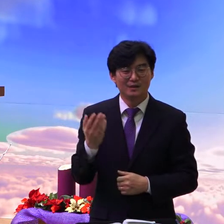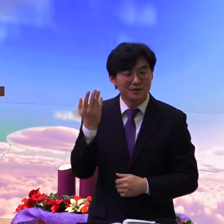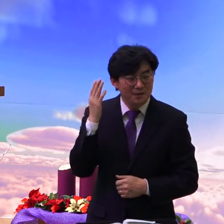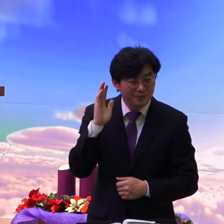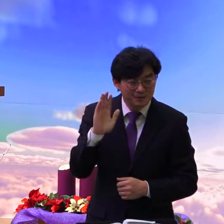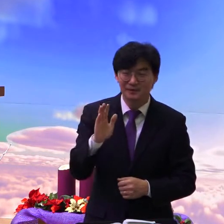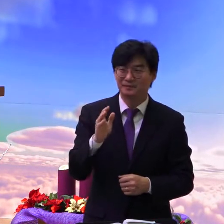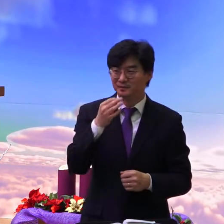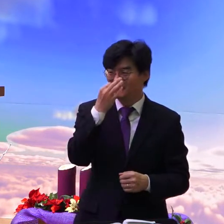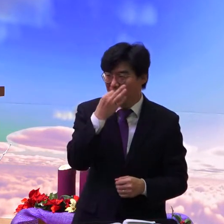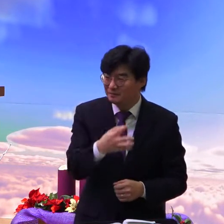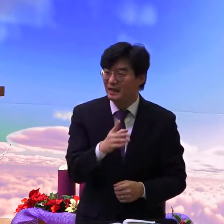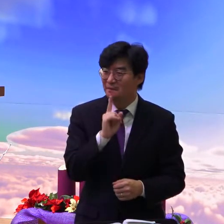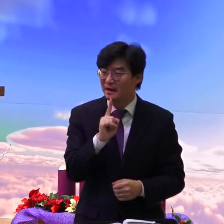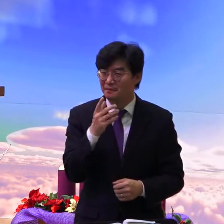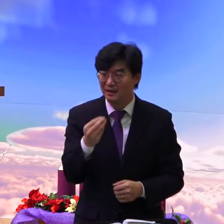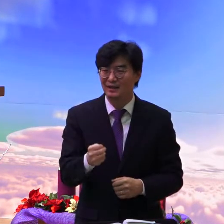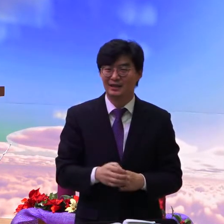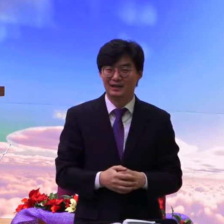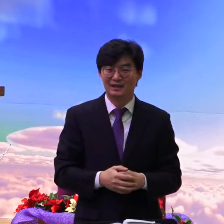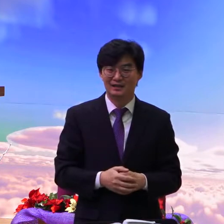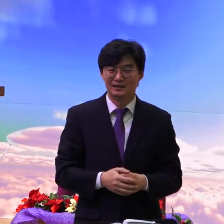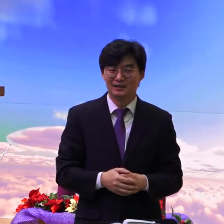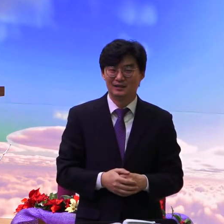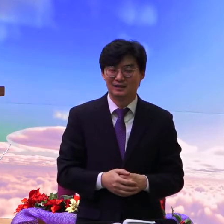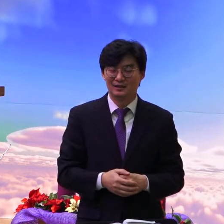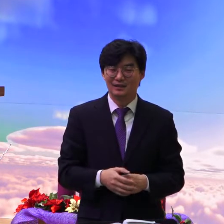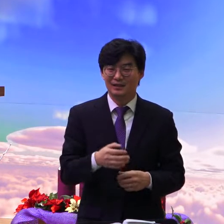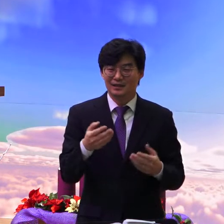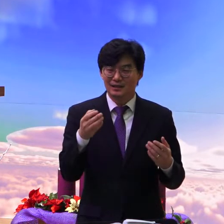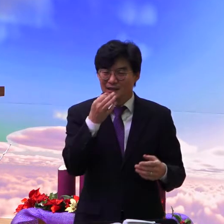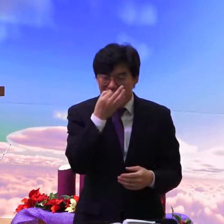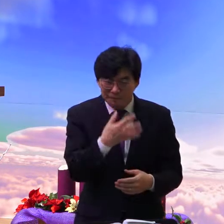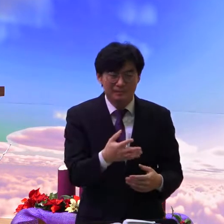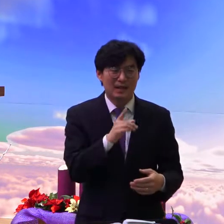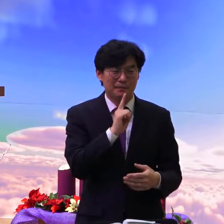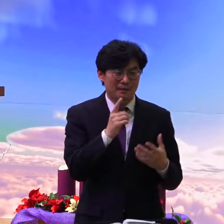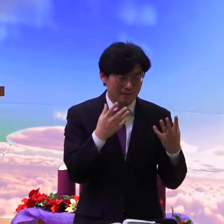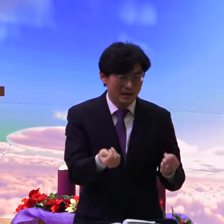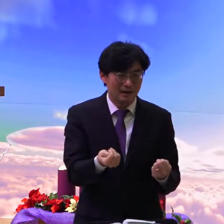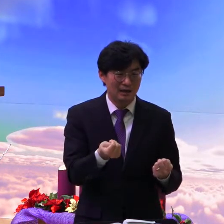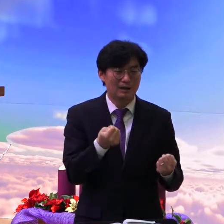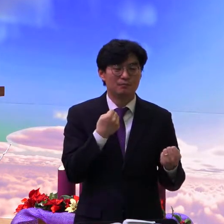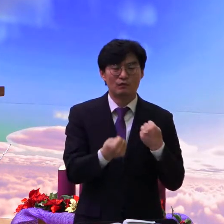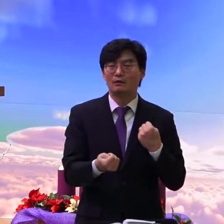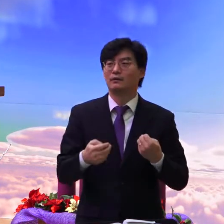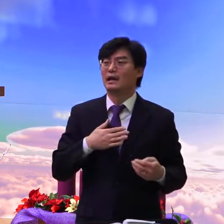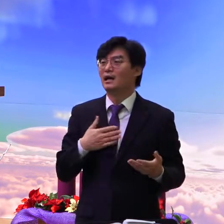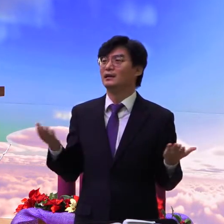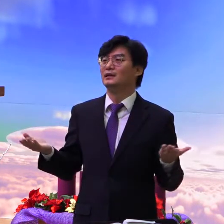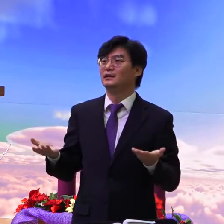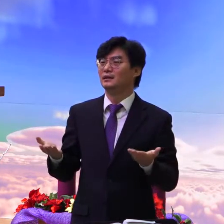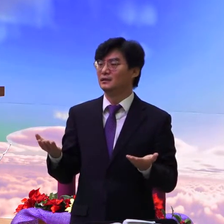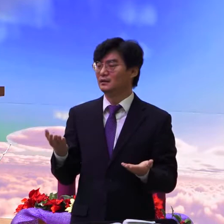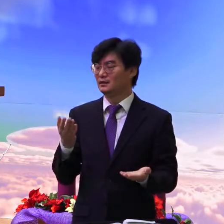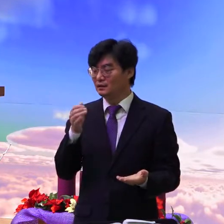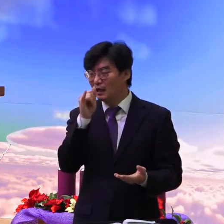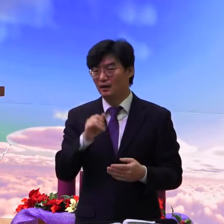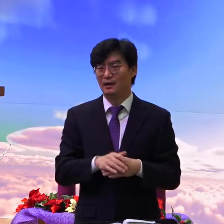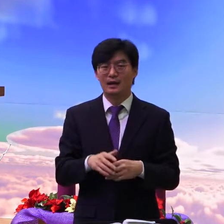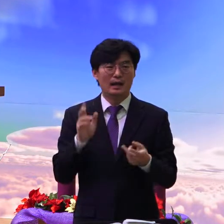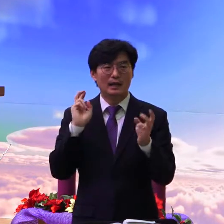요즘같이 다들 힘들다고 말하는 이런 시대에 일을 할 수 있다고 하는 것은 참 감사한 것입니다. 내게